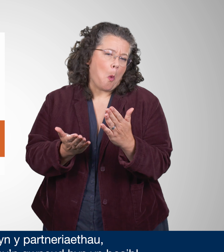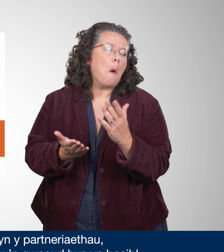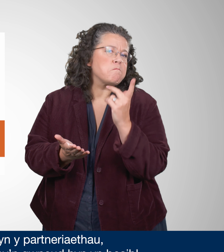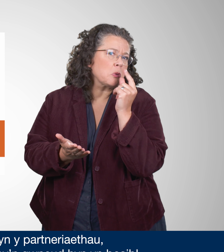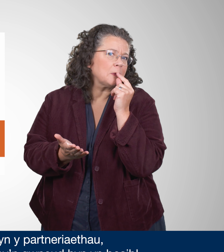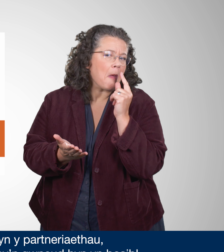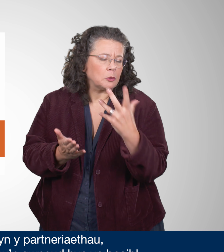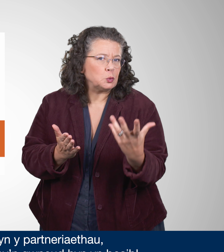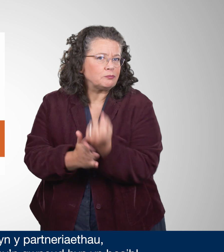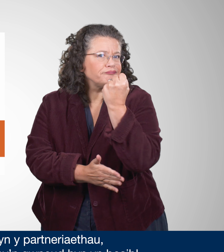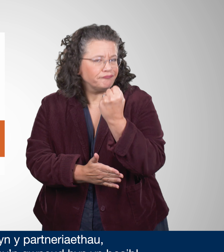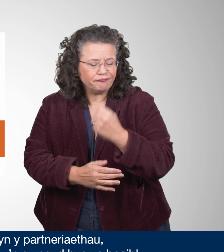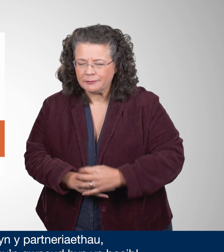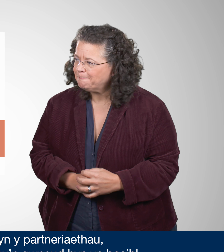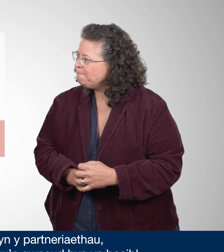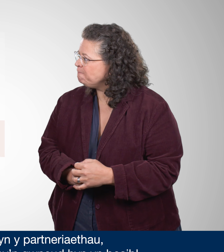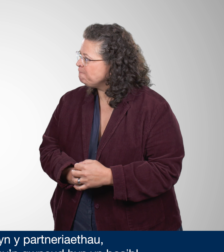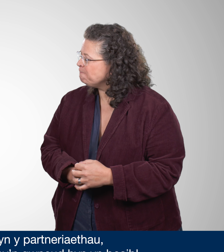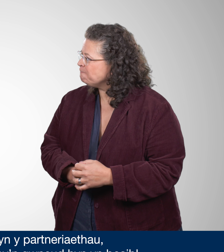bosib.